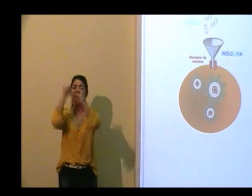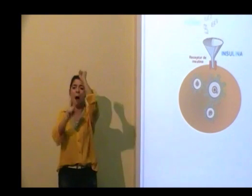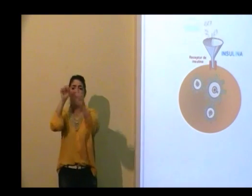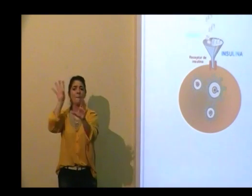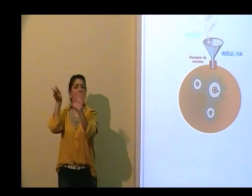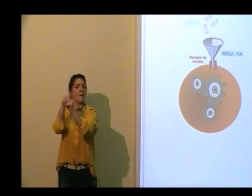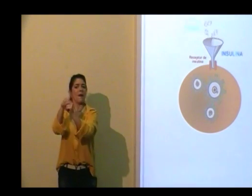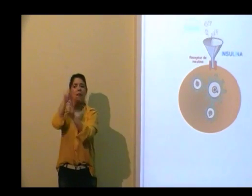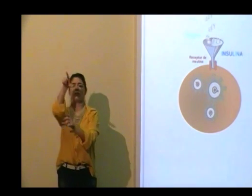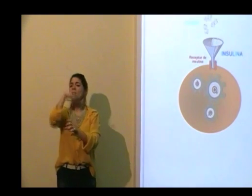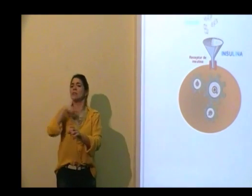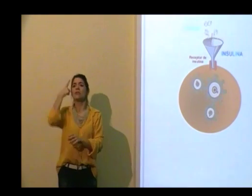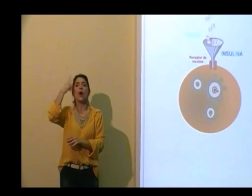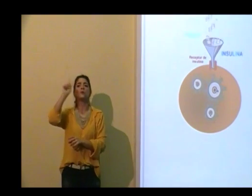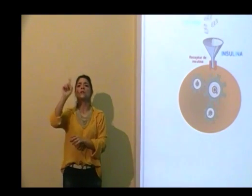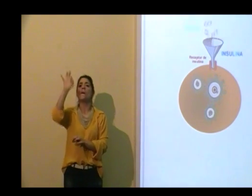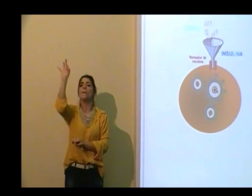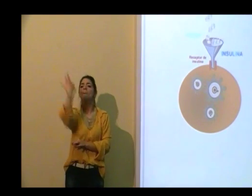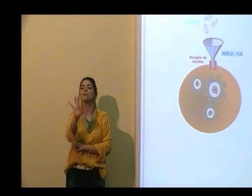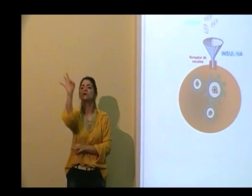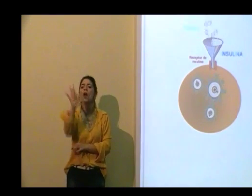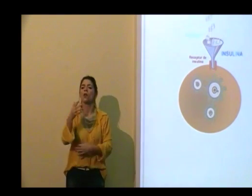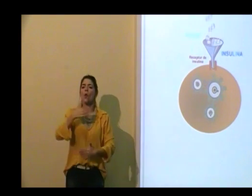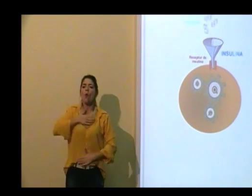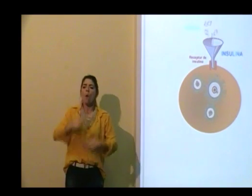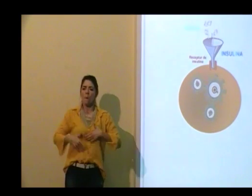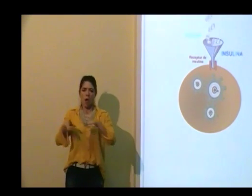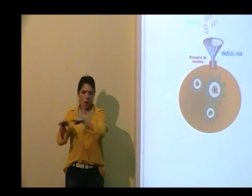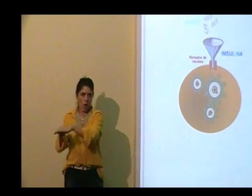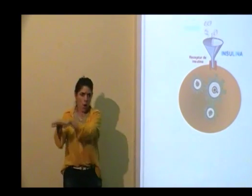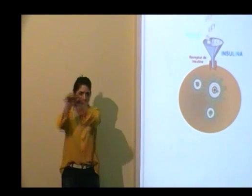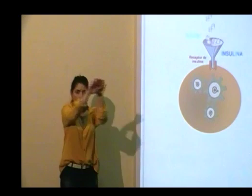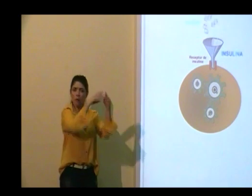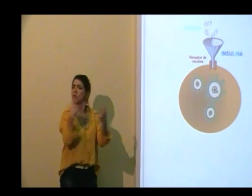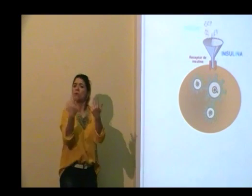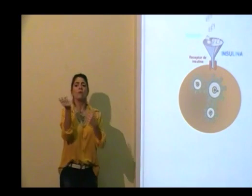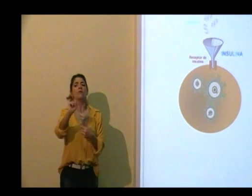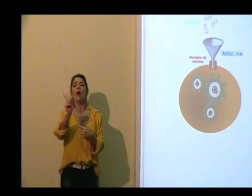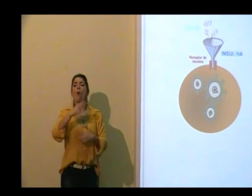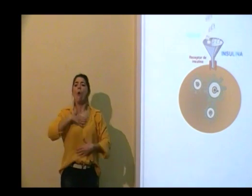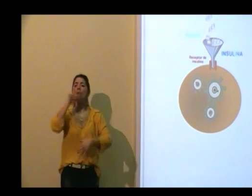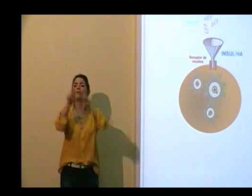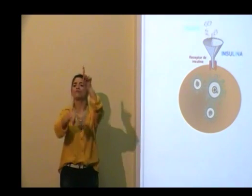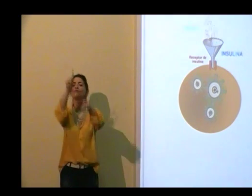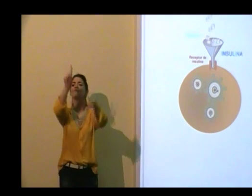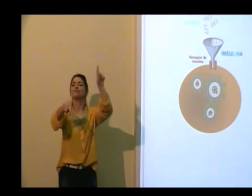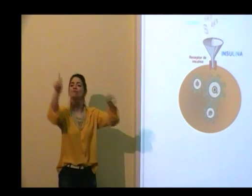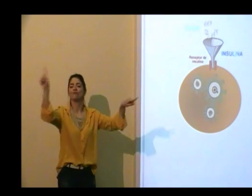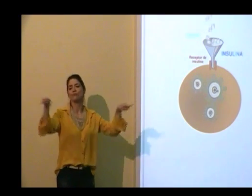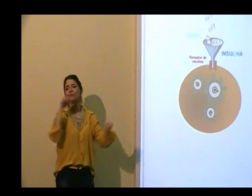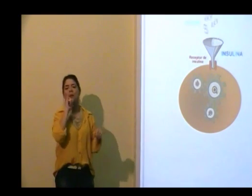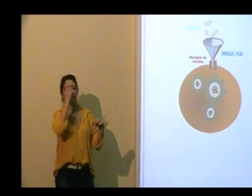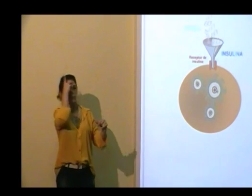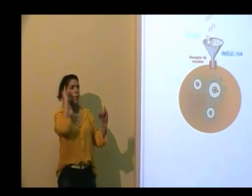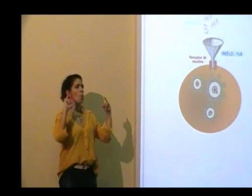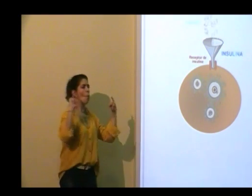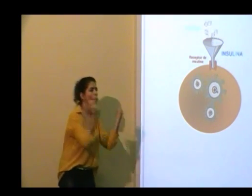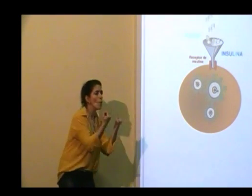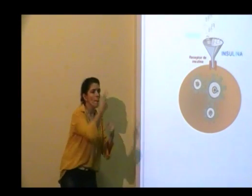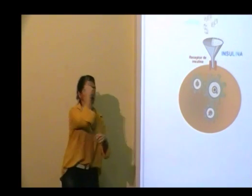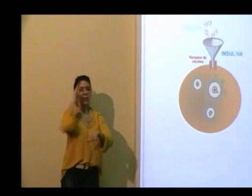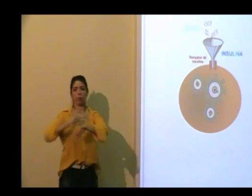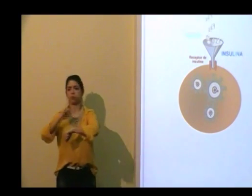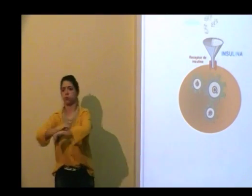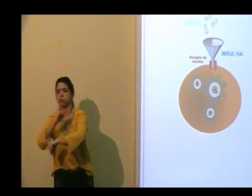Você, quando toma refrigerante, há muito açúcar ali dentro. A gente às vezes nem sabe a porcentagem, né, que tem de açúcar.